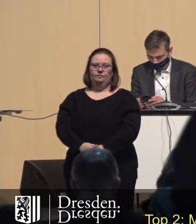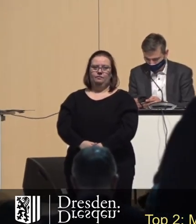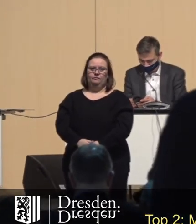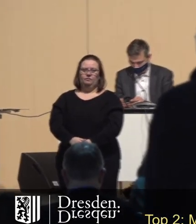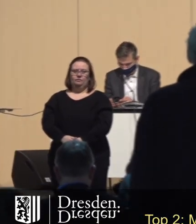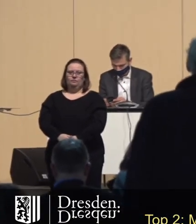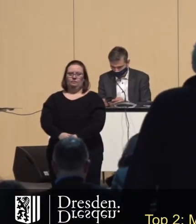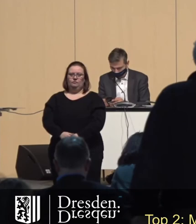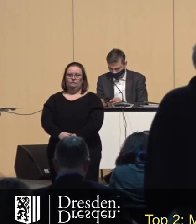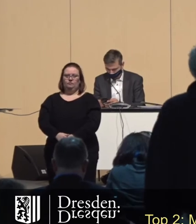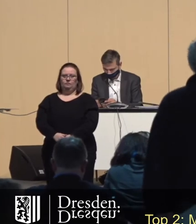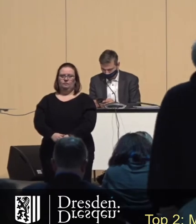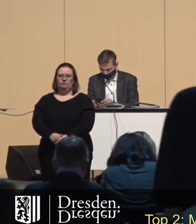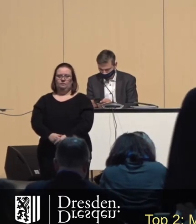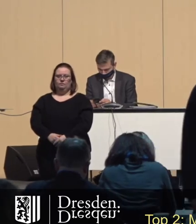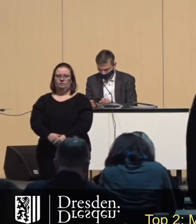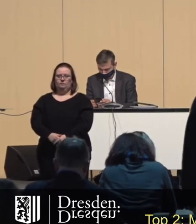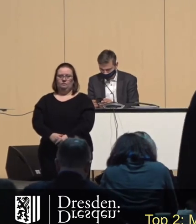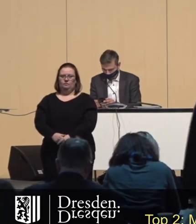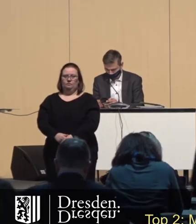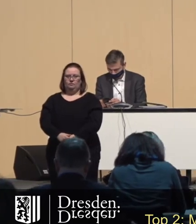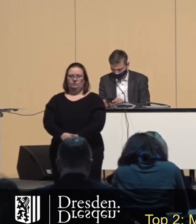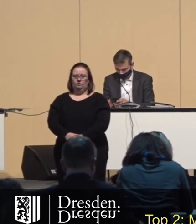Als nächster Herr Lichti.